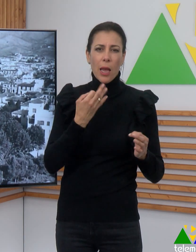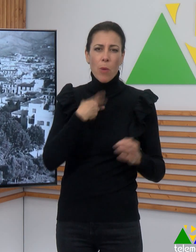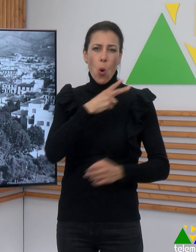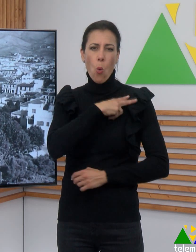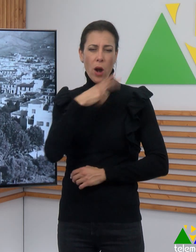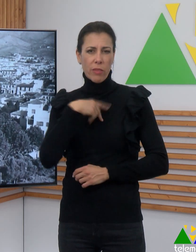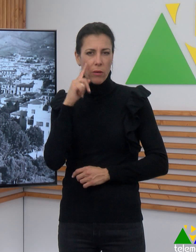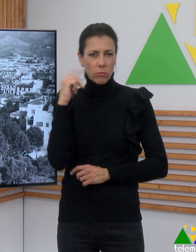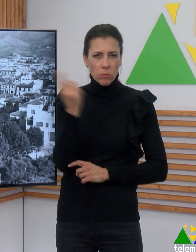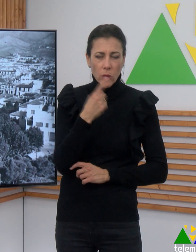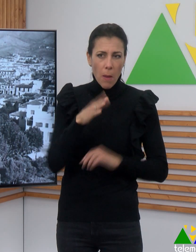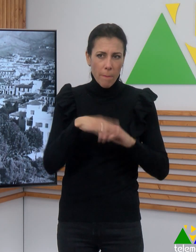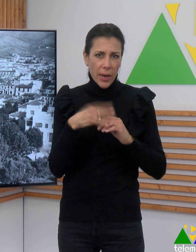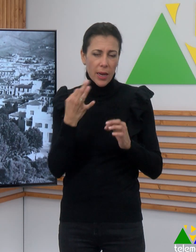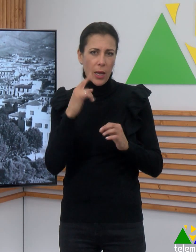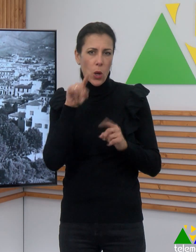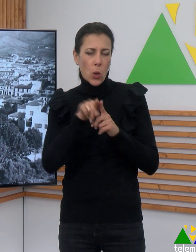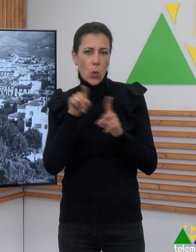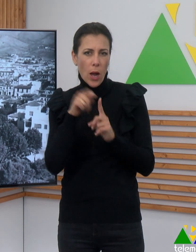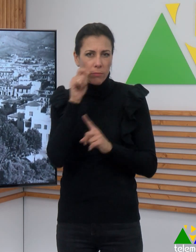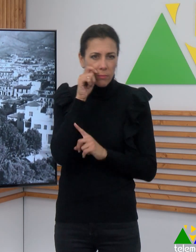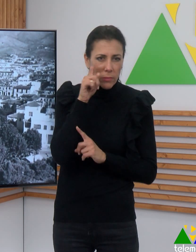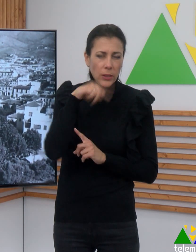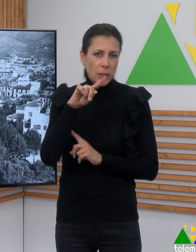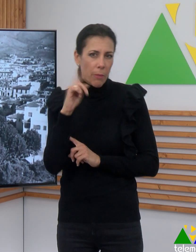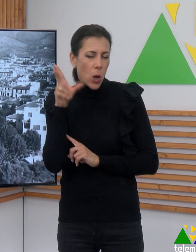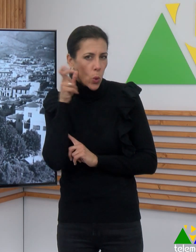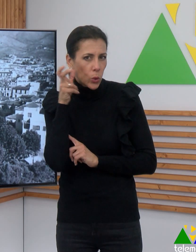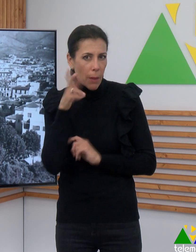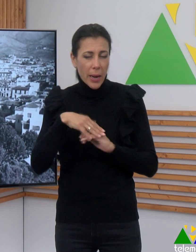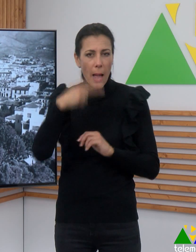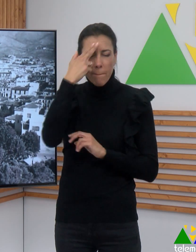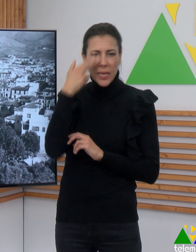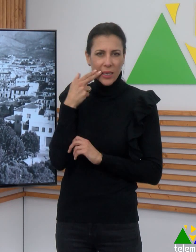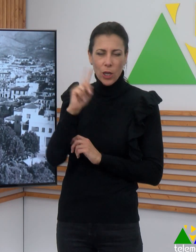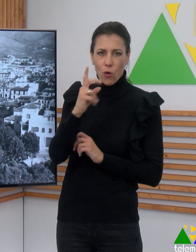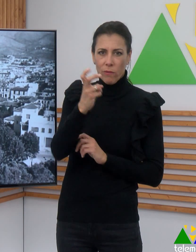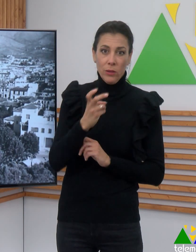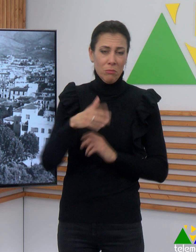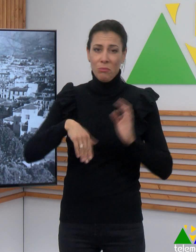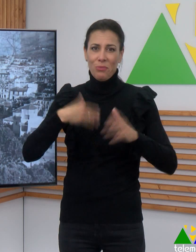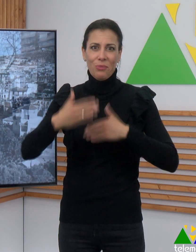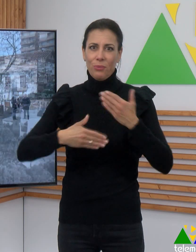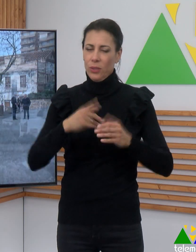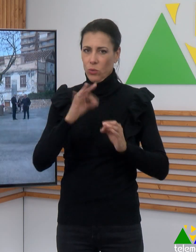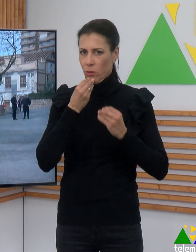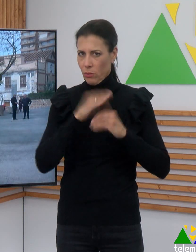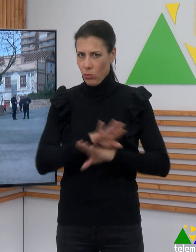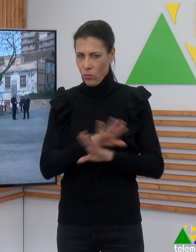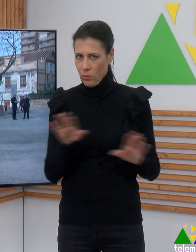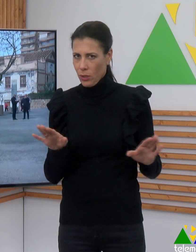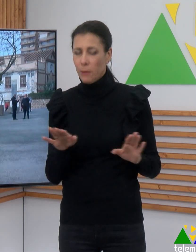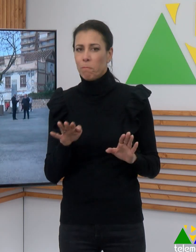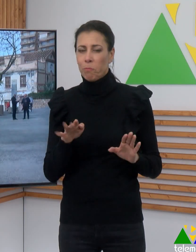hace las excusas para prever los ataques de los piratas y tal, y esto debió ser, pues evidentemente, pues